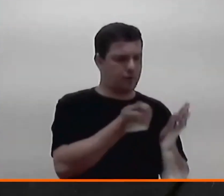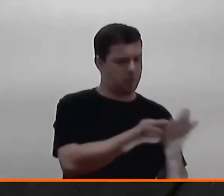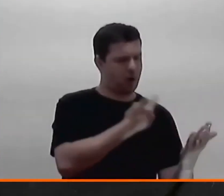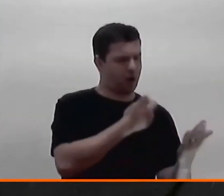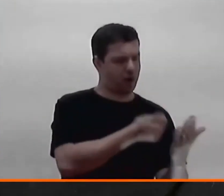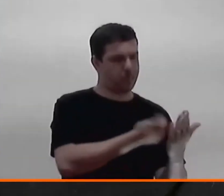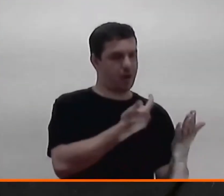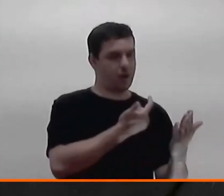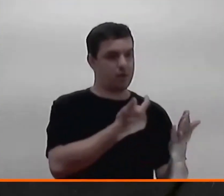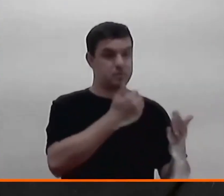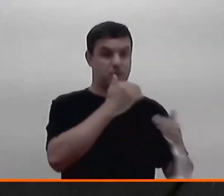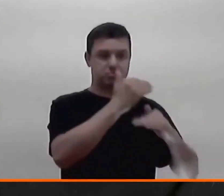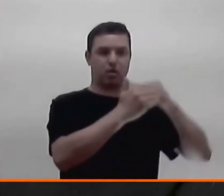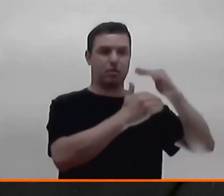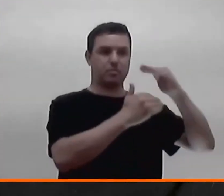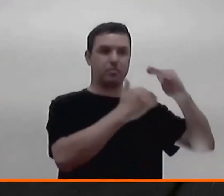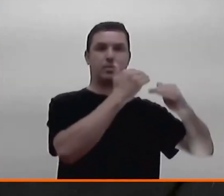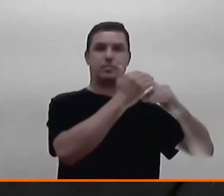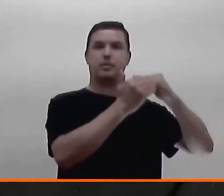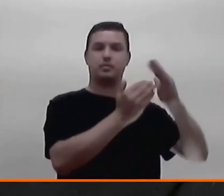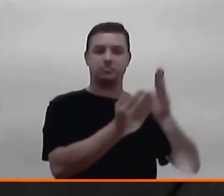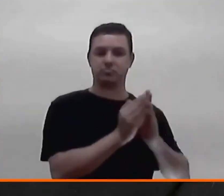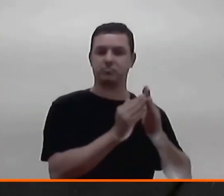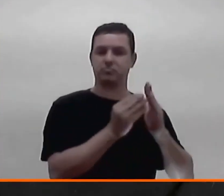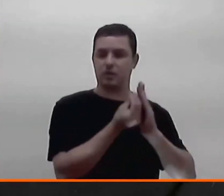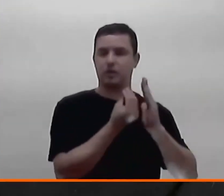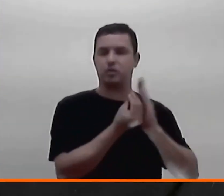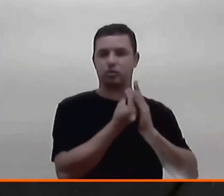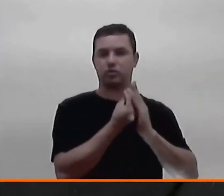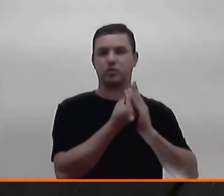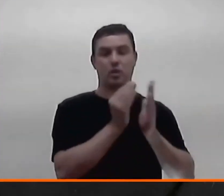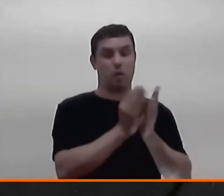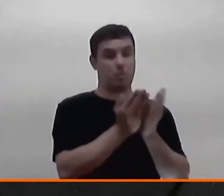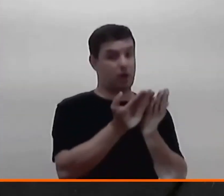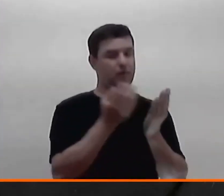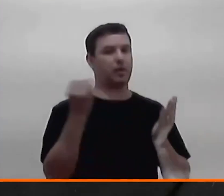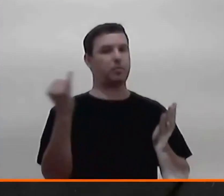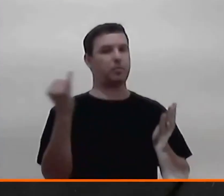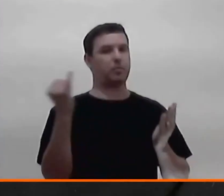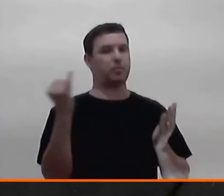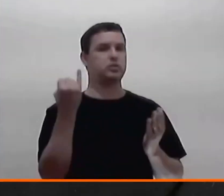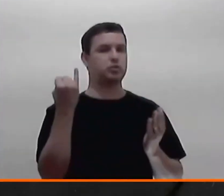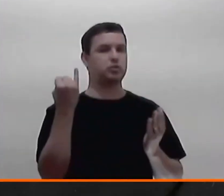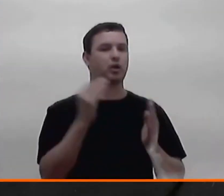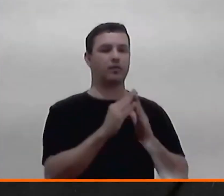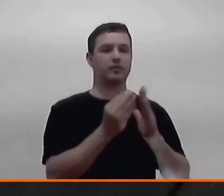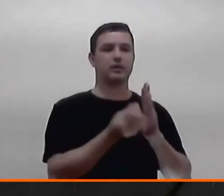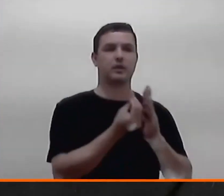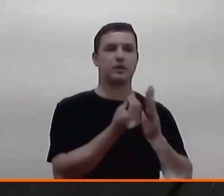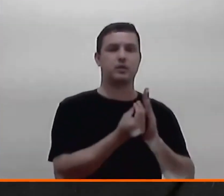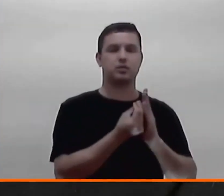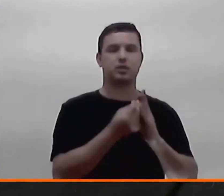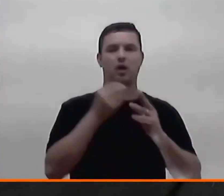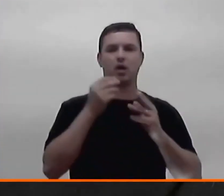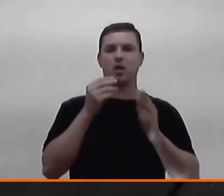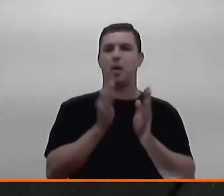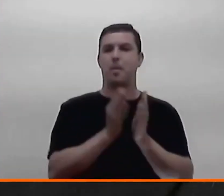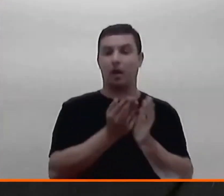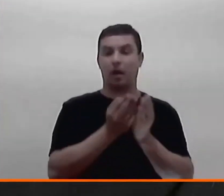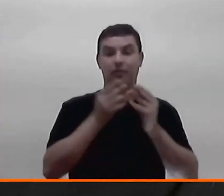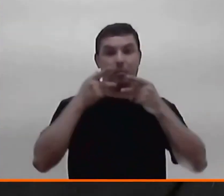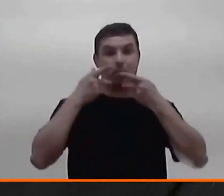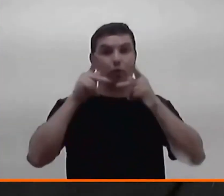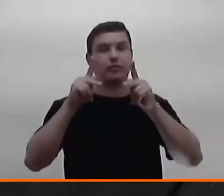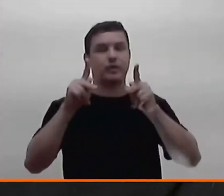é importante a palavra na vida da igreja. Palavra profética nos